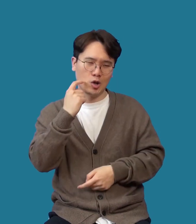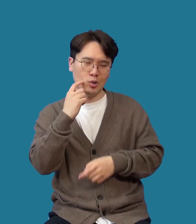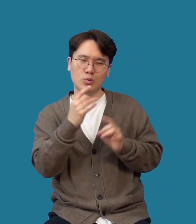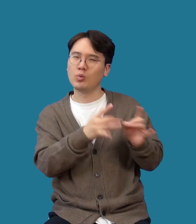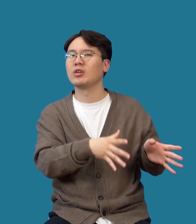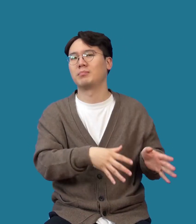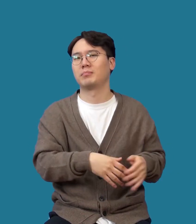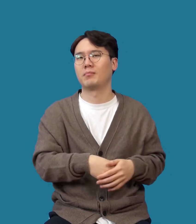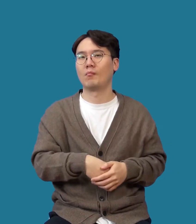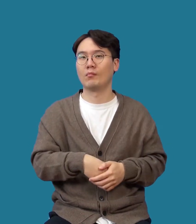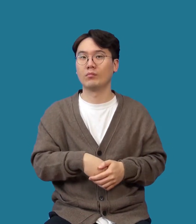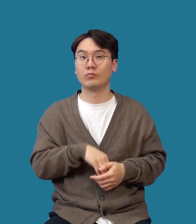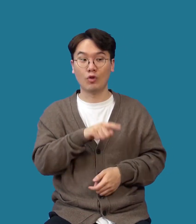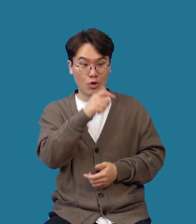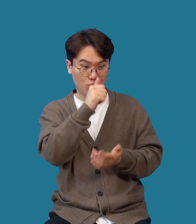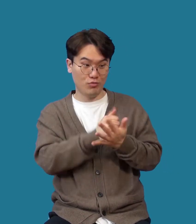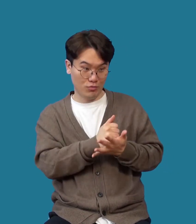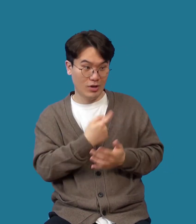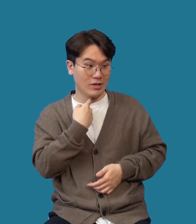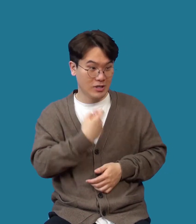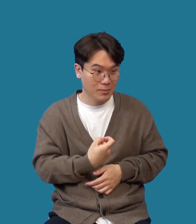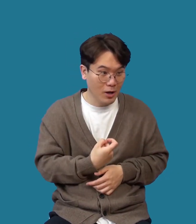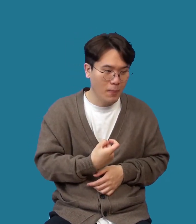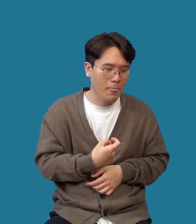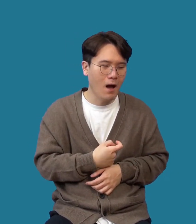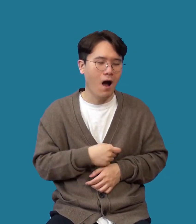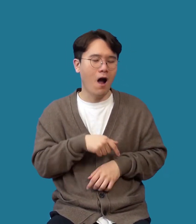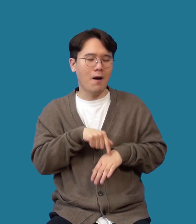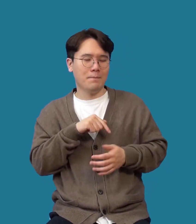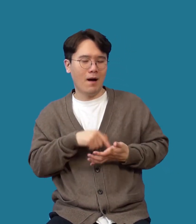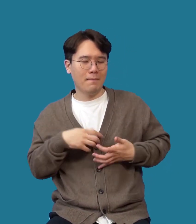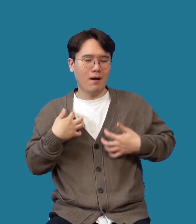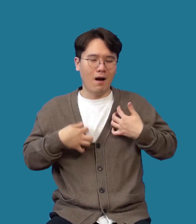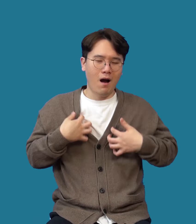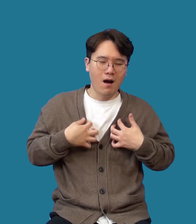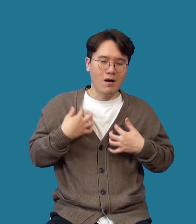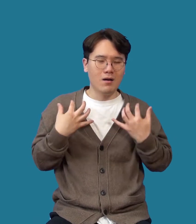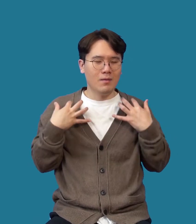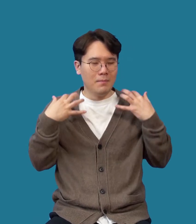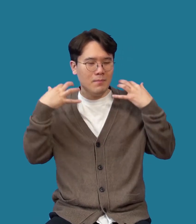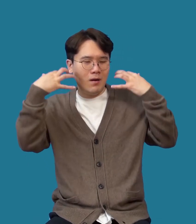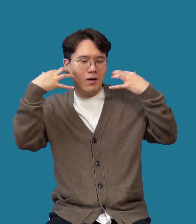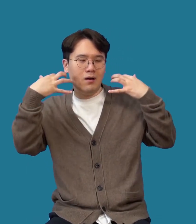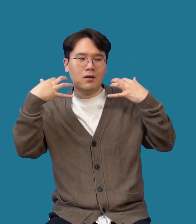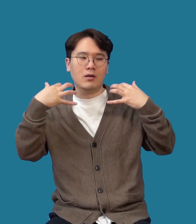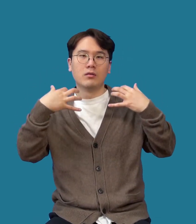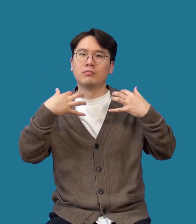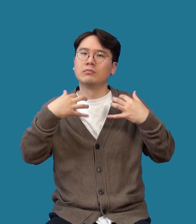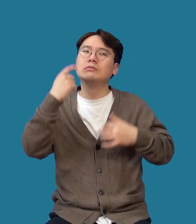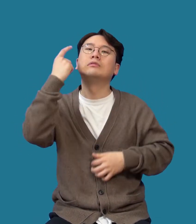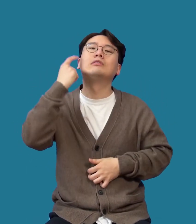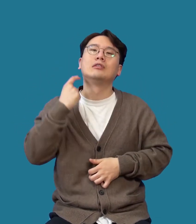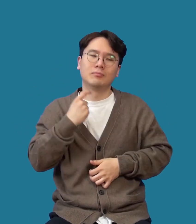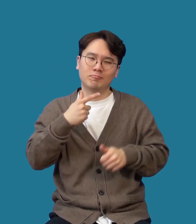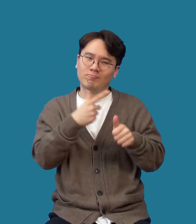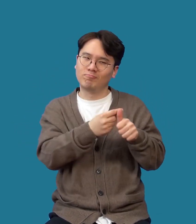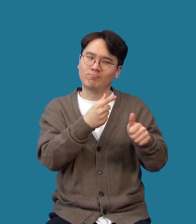것 같고 짜릿짜릿할 것 같고 흥분될 것 같고 하는 그런 느낌을 자꾸 주입을 합니다. 속이는 거죠.